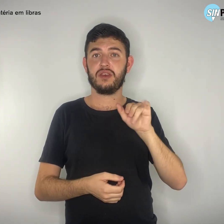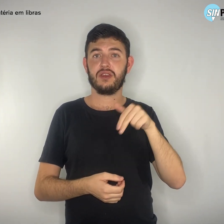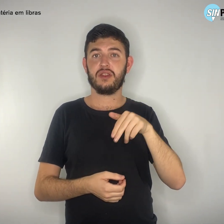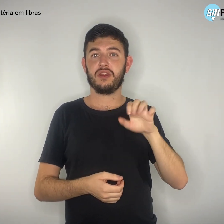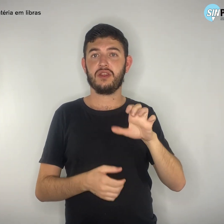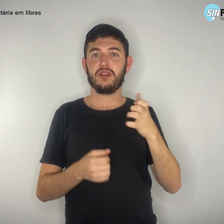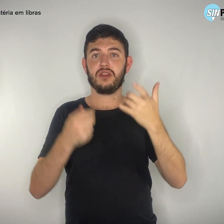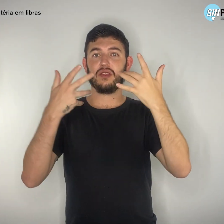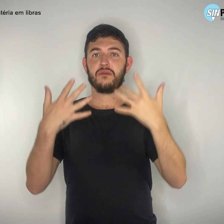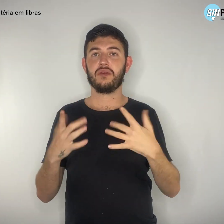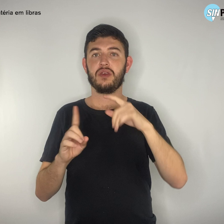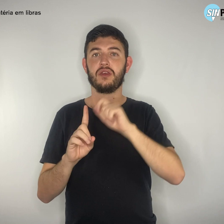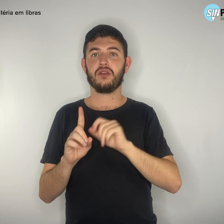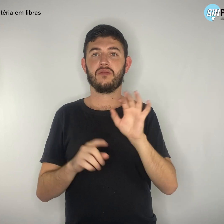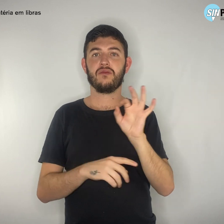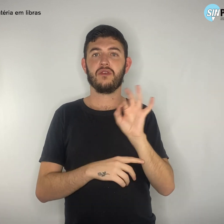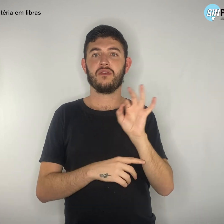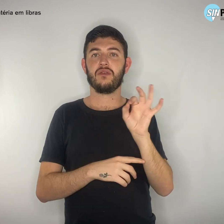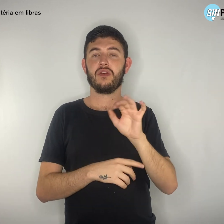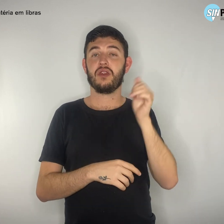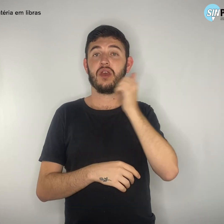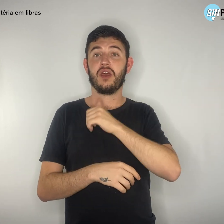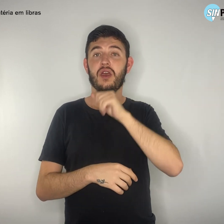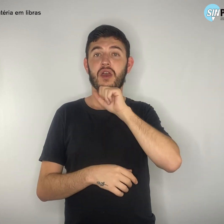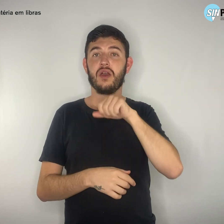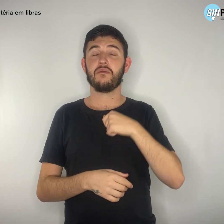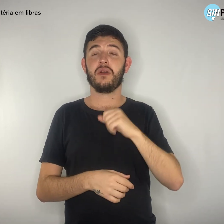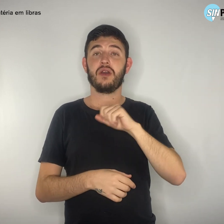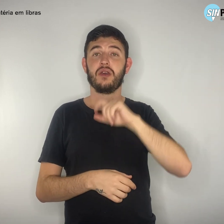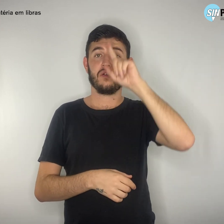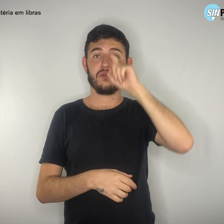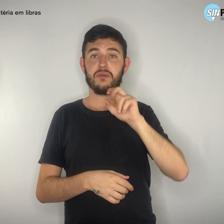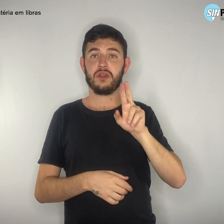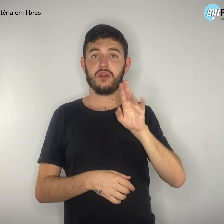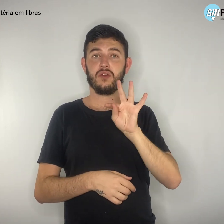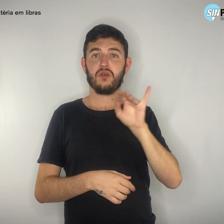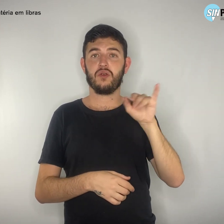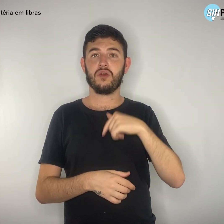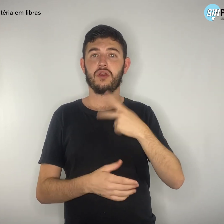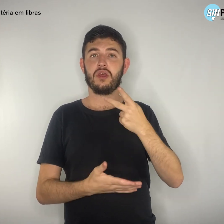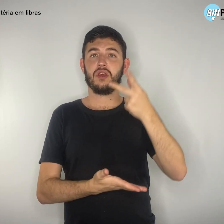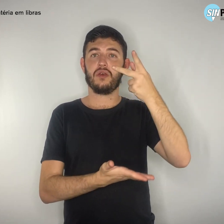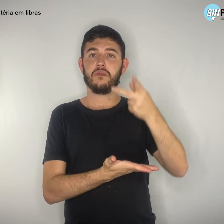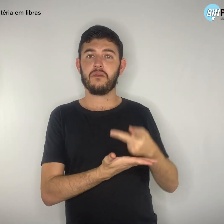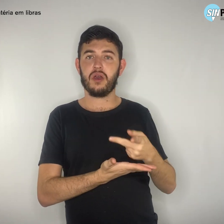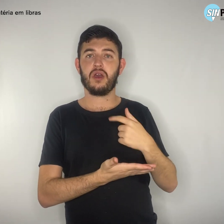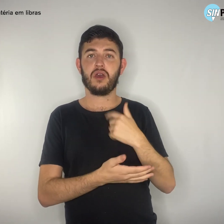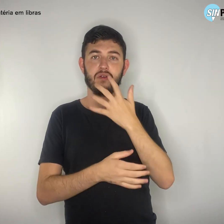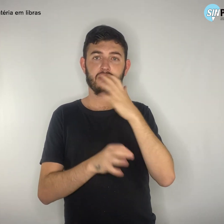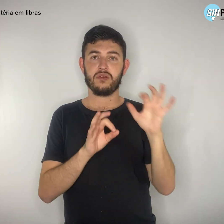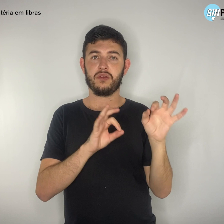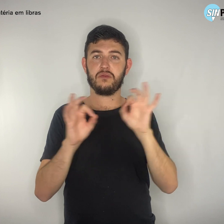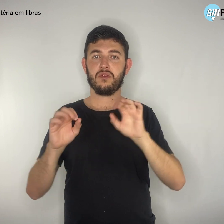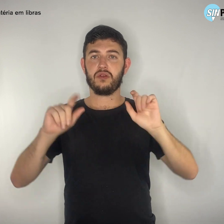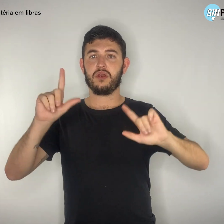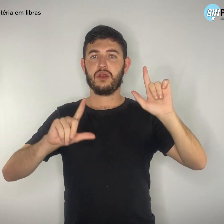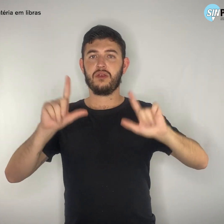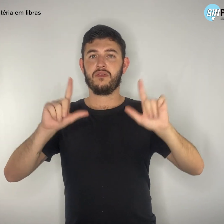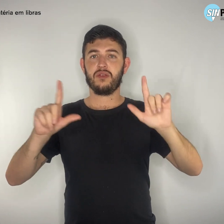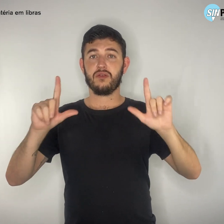ano, com a mãe em coma na UTI, viu a campanha do Simpro na TV. Mais tarde,